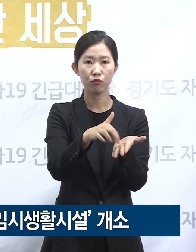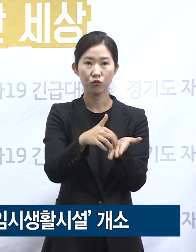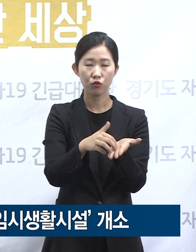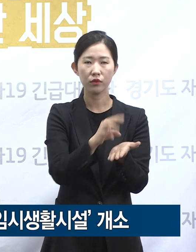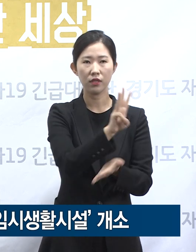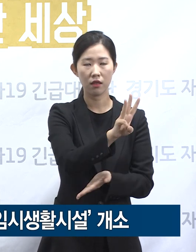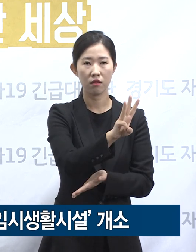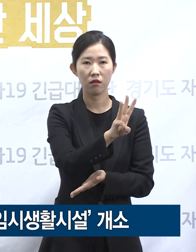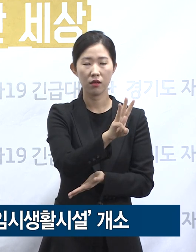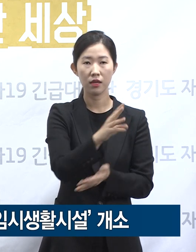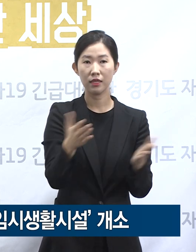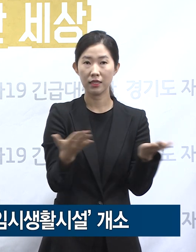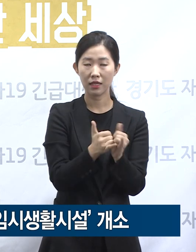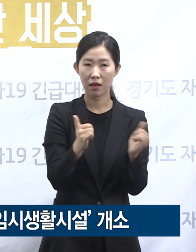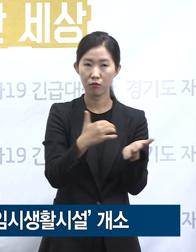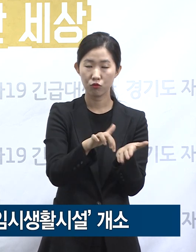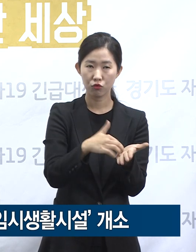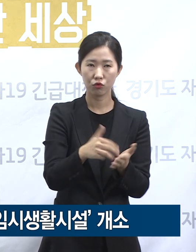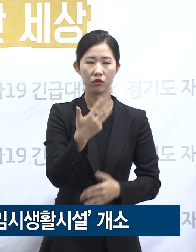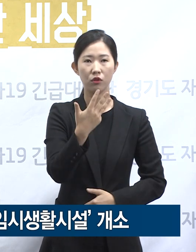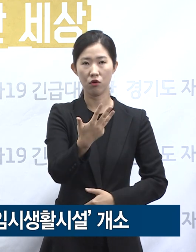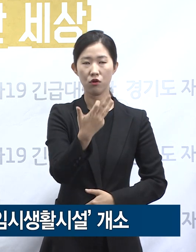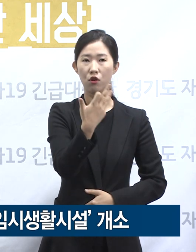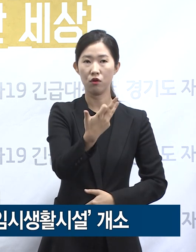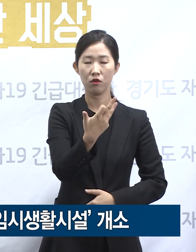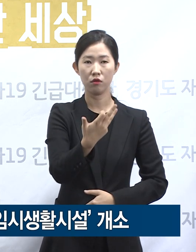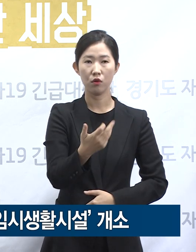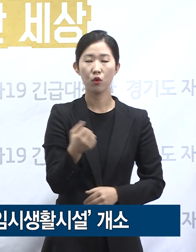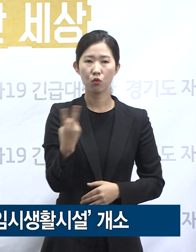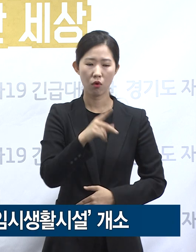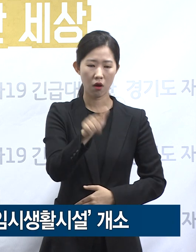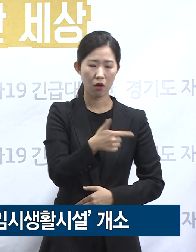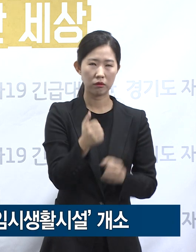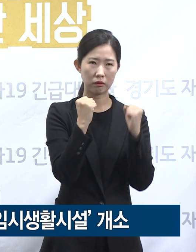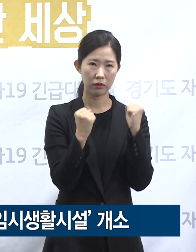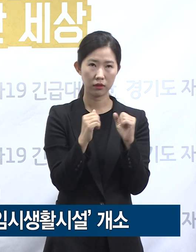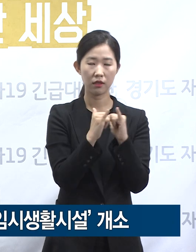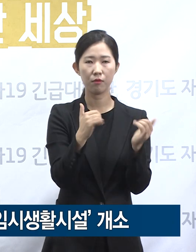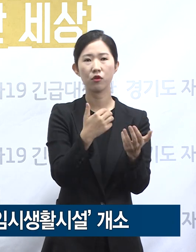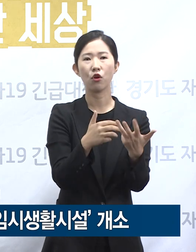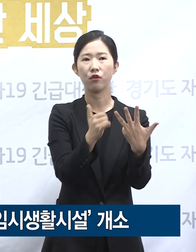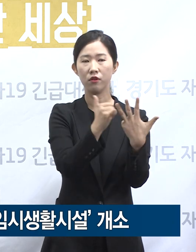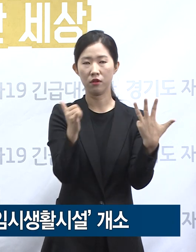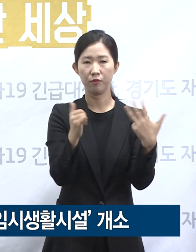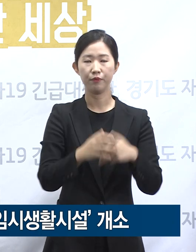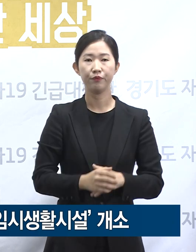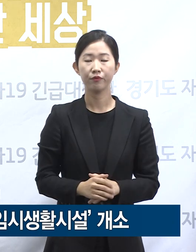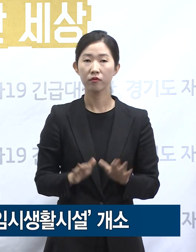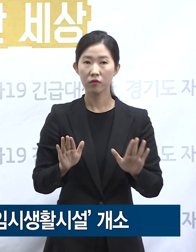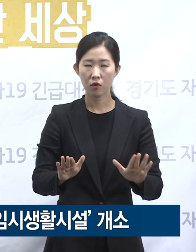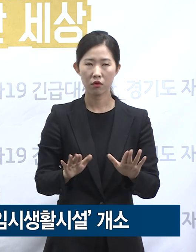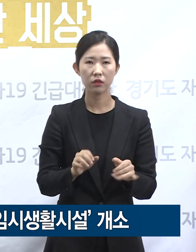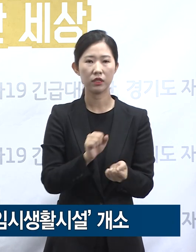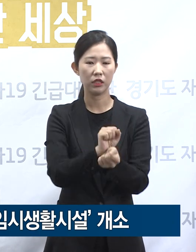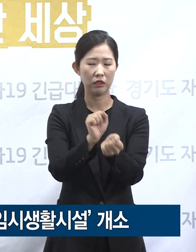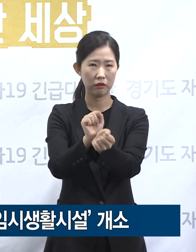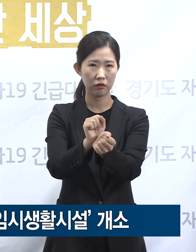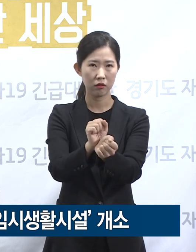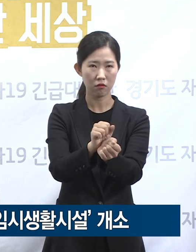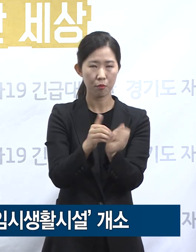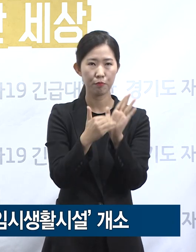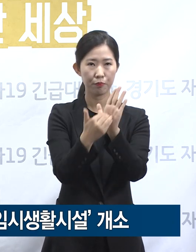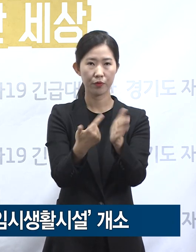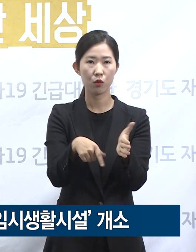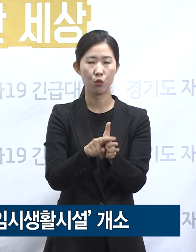중 상주하는 인력은 8명입니다. 해외 입국자의 철저한 관리를 통해 지역사회 감염병 전파를 억제할 수 있도록 최선의